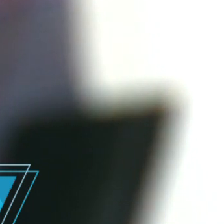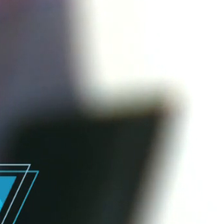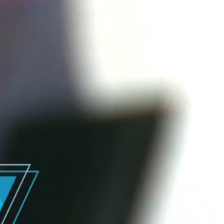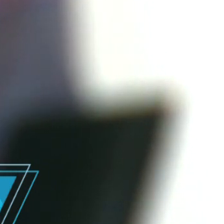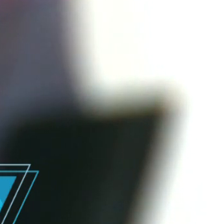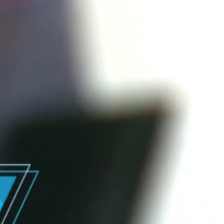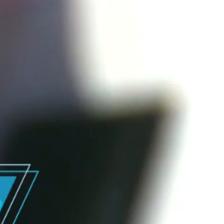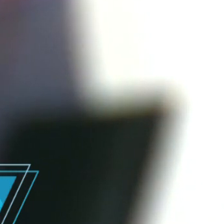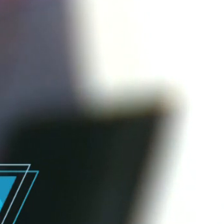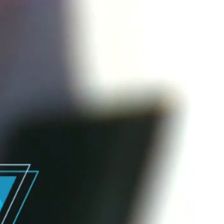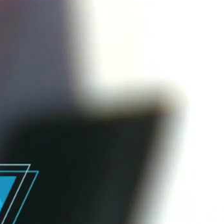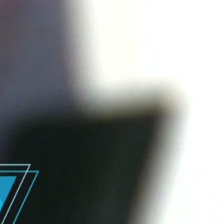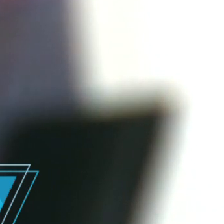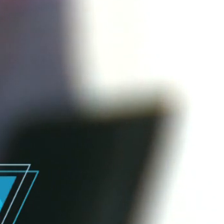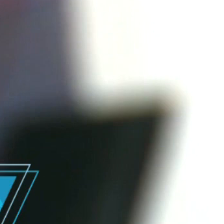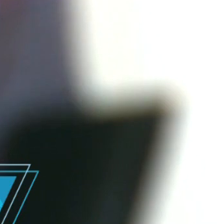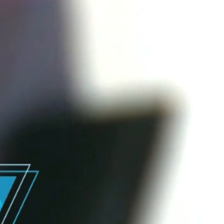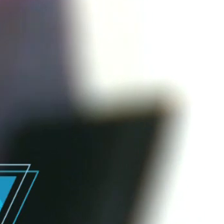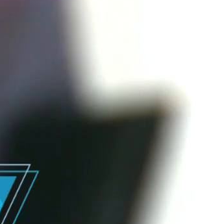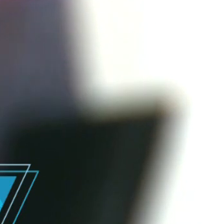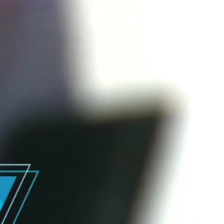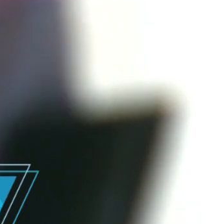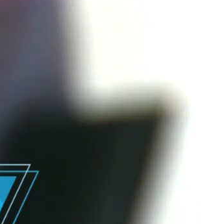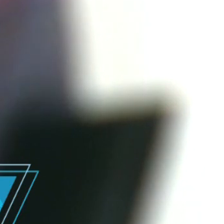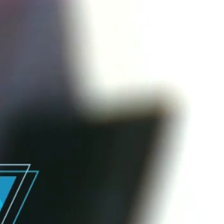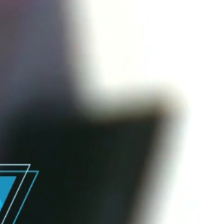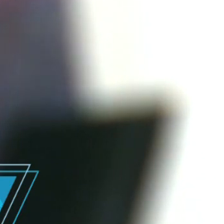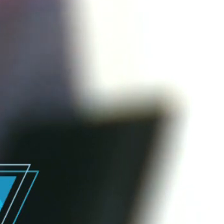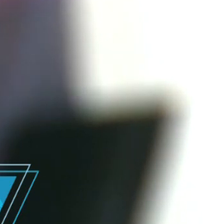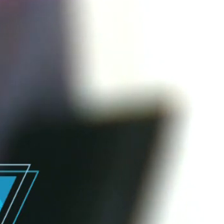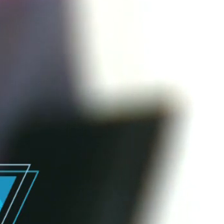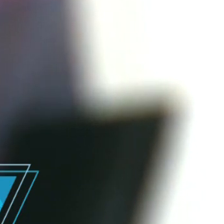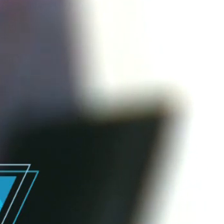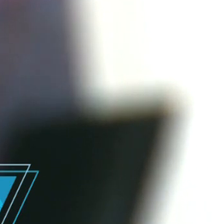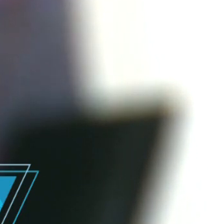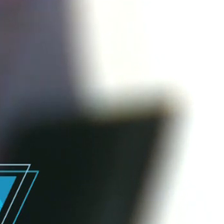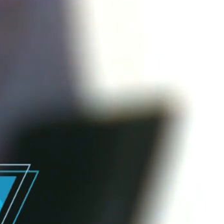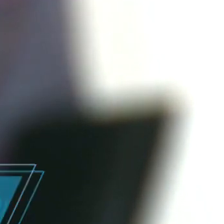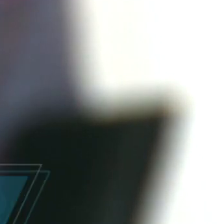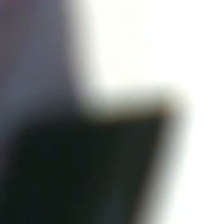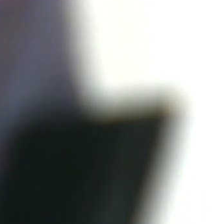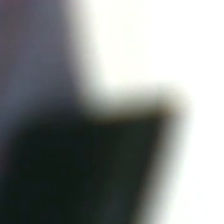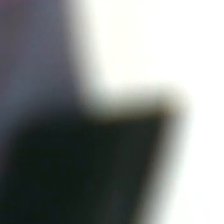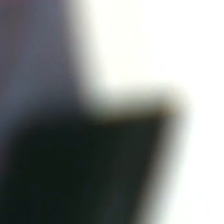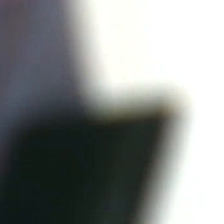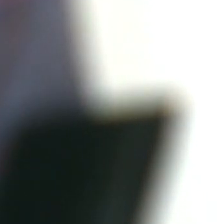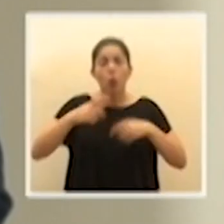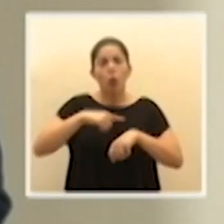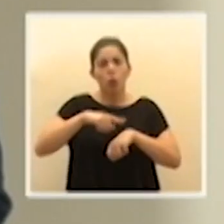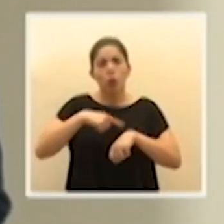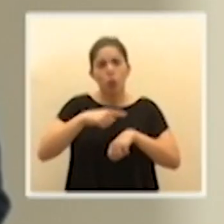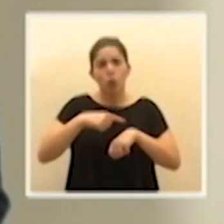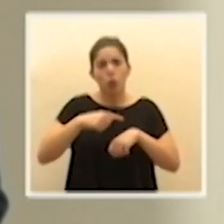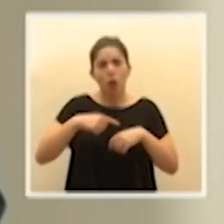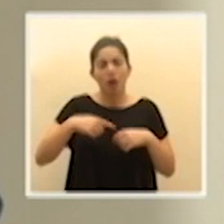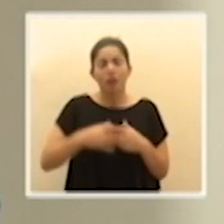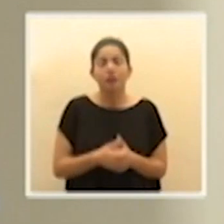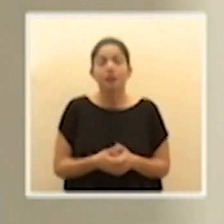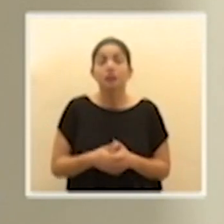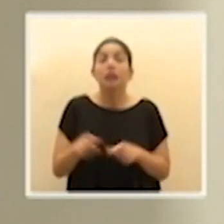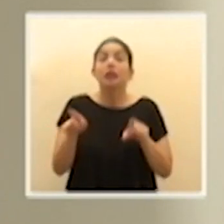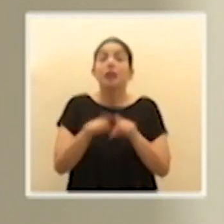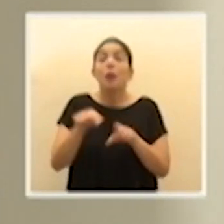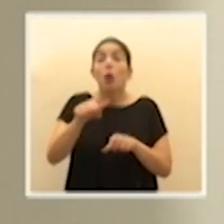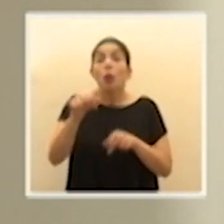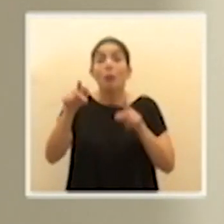positivos, incluso sin síntomas, pero que en estos casos no hay evidencia de que sean recaídas en la enfermedad. También hay pacientes que